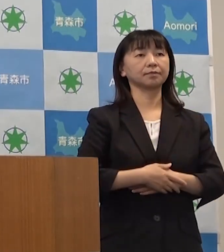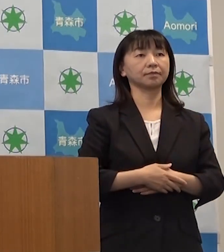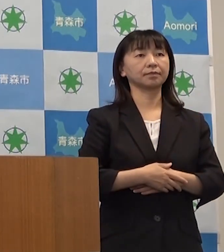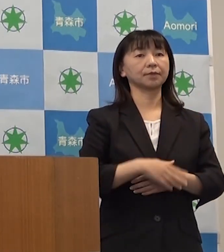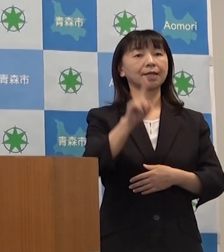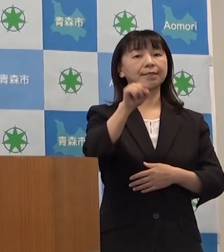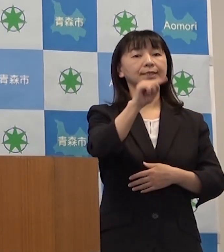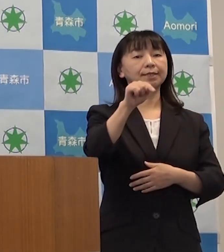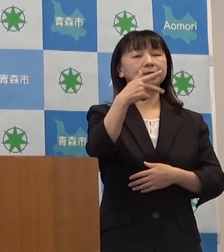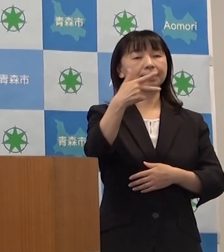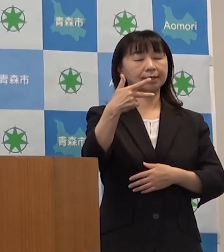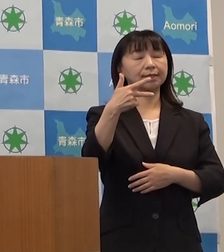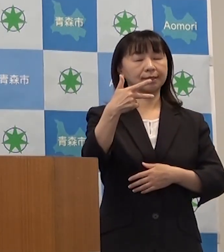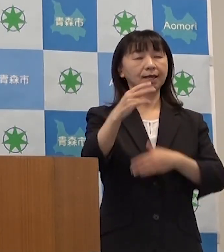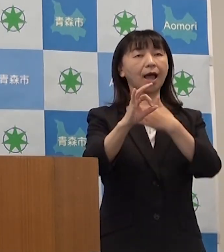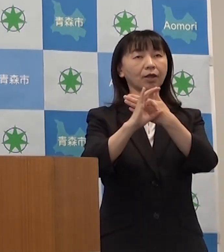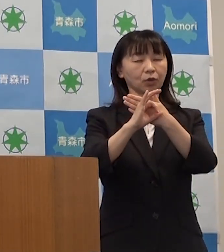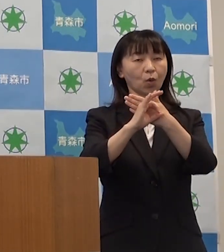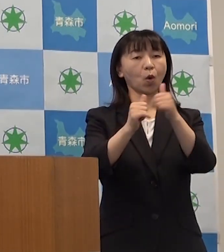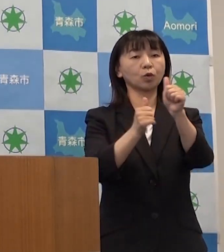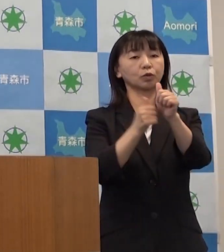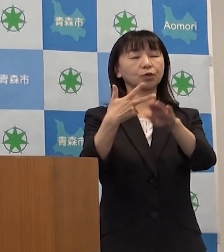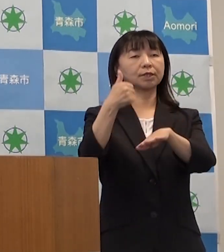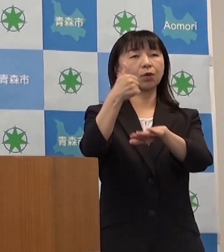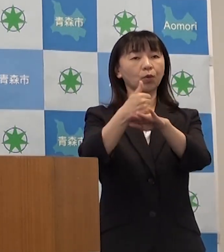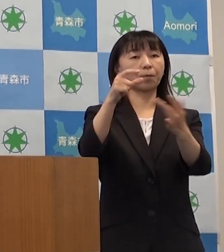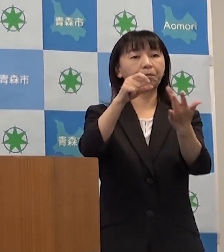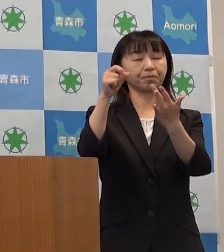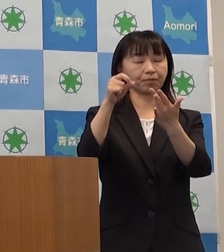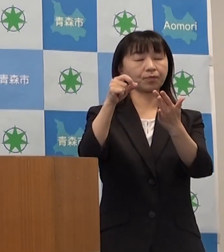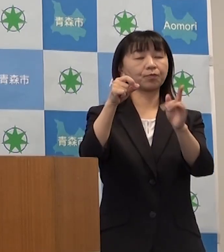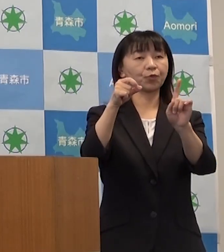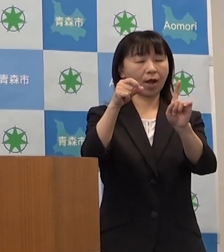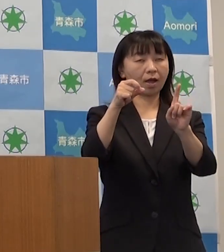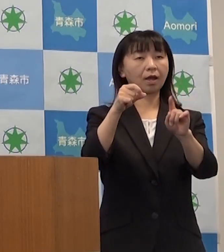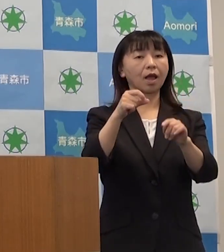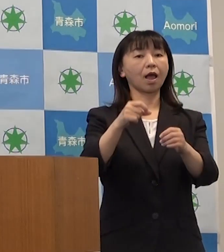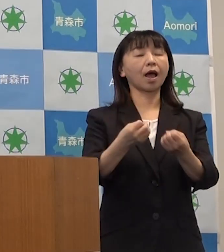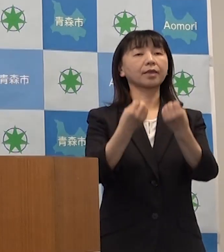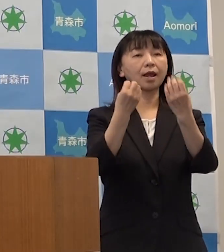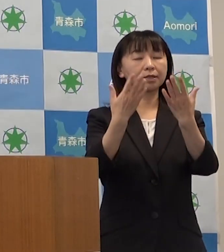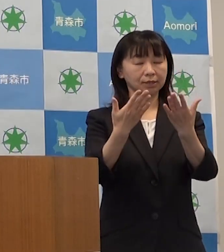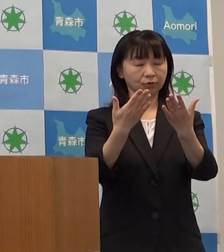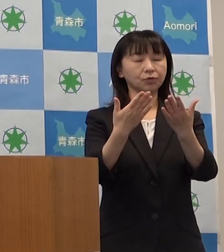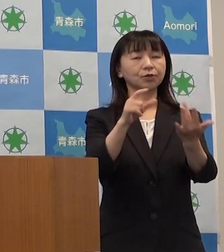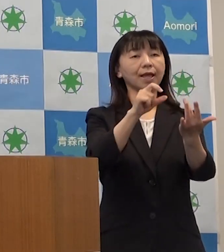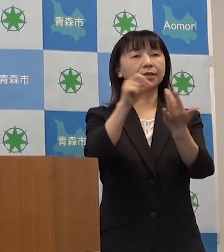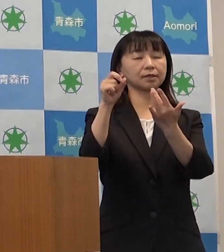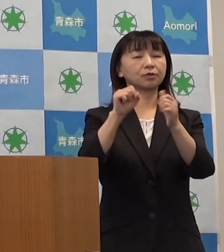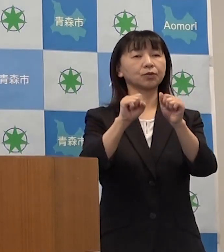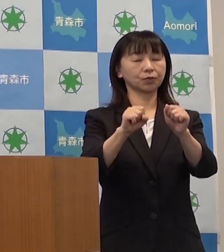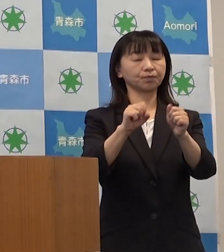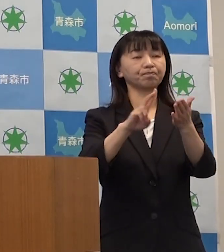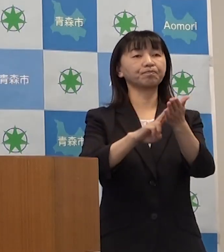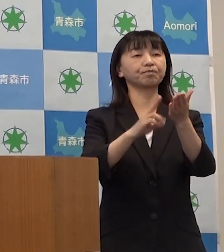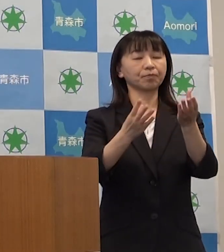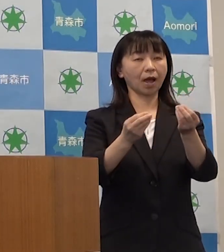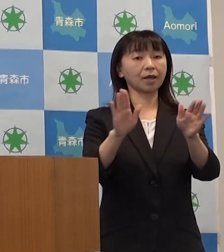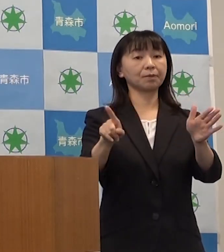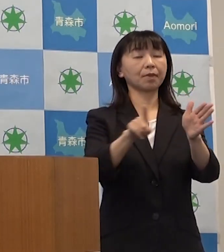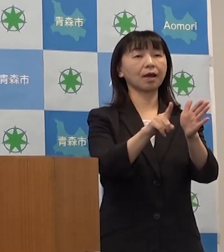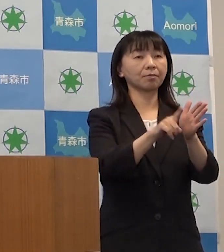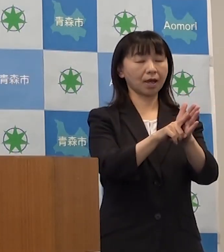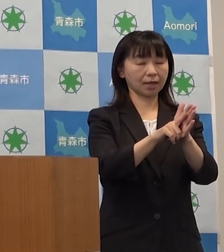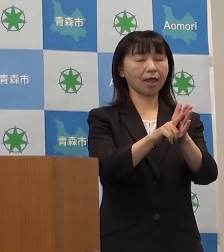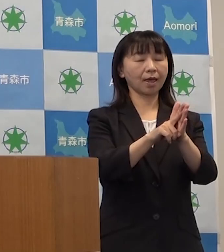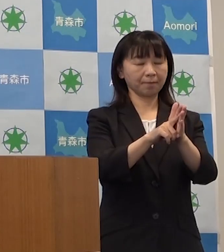人事案の副市長選任につきましては、副市長を新たに選任するということであり、これまで